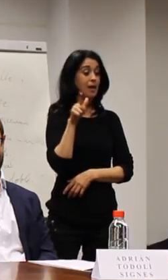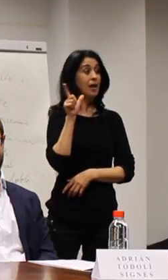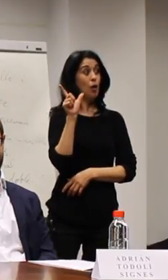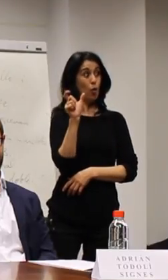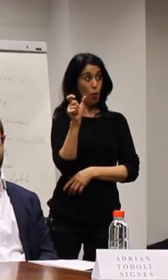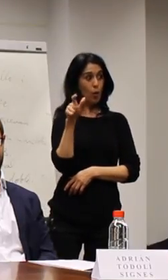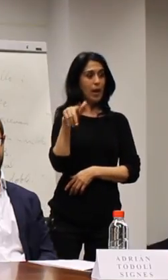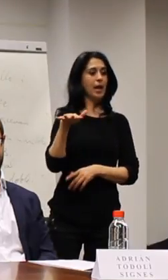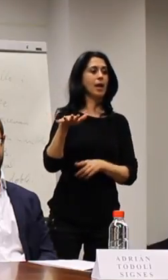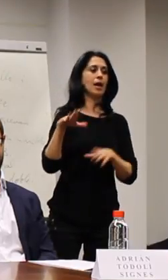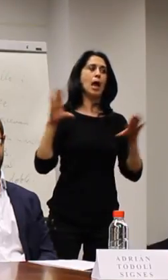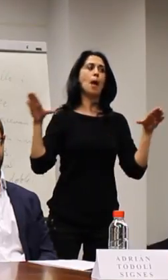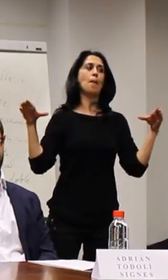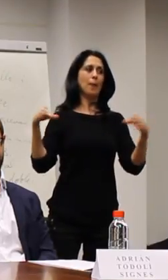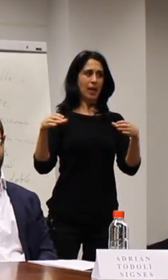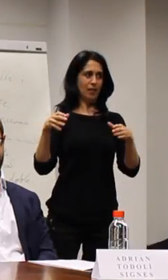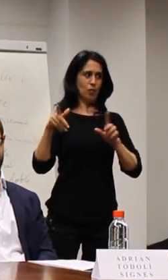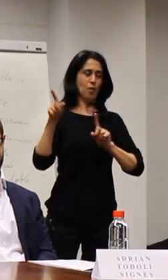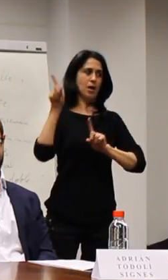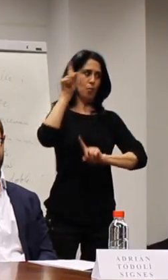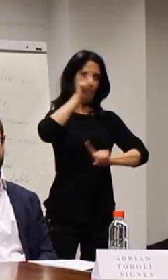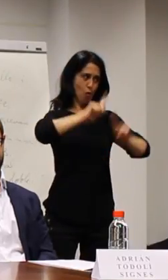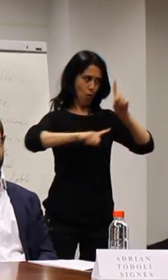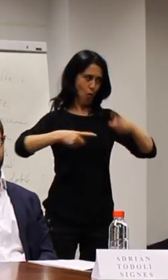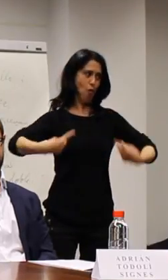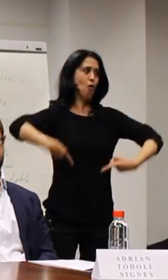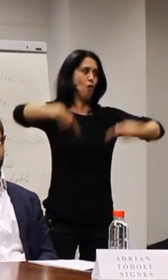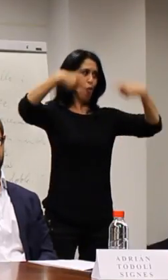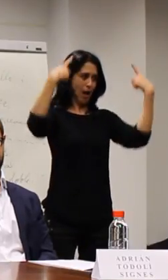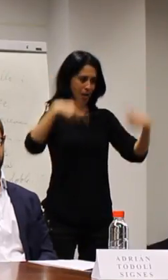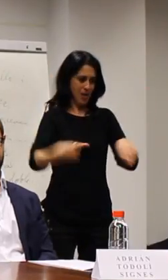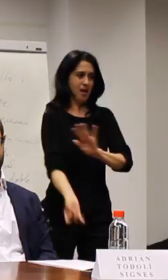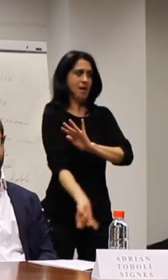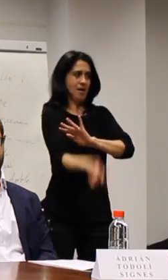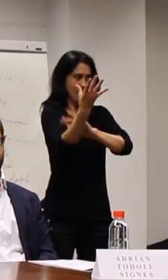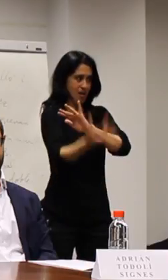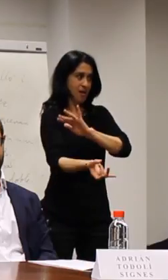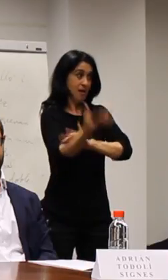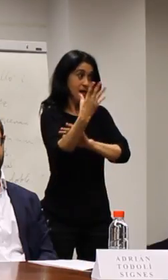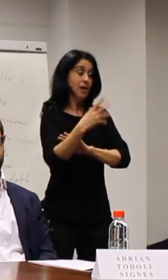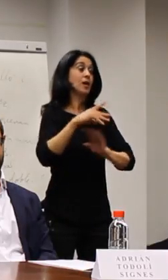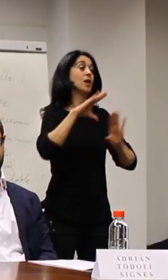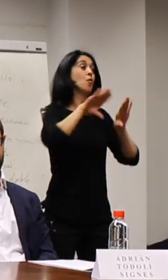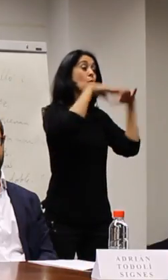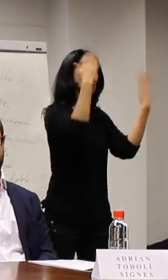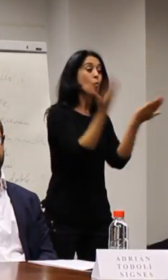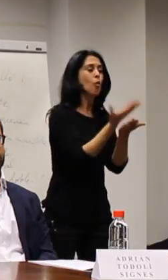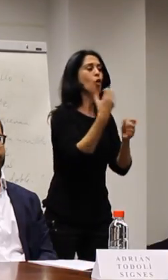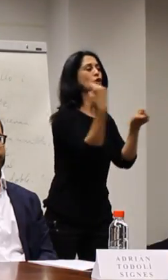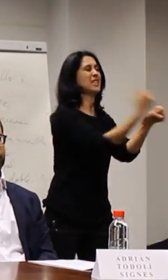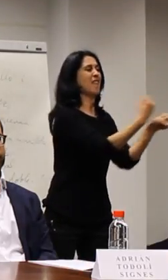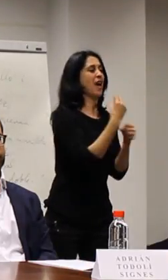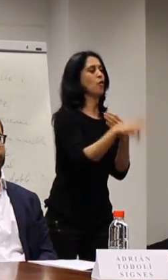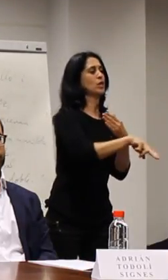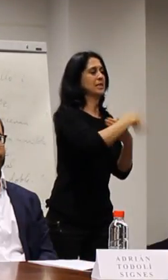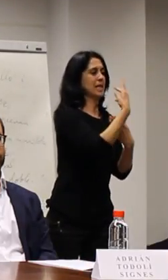tanta polémica está generando en el mundo de los trabajadores del taxi. Hoy contamos